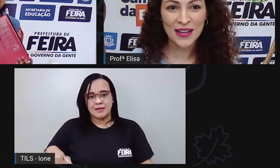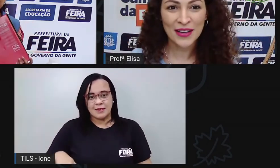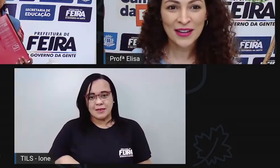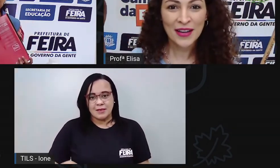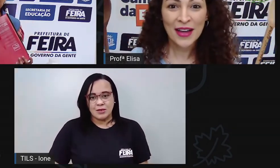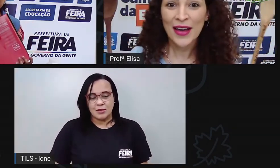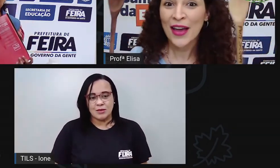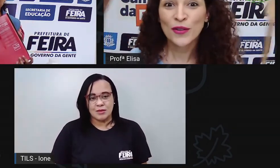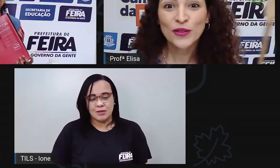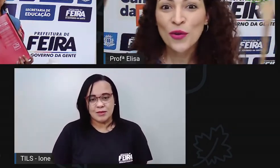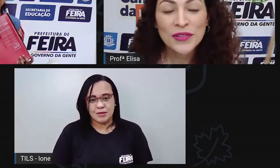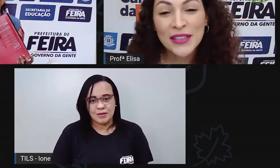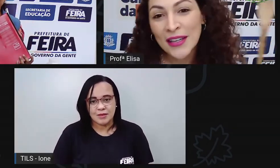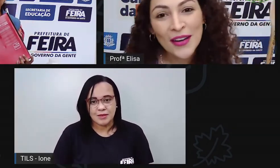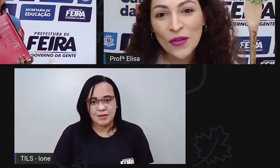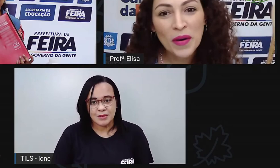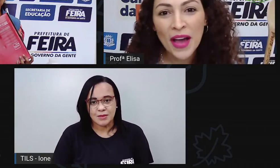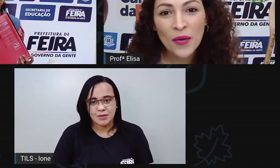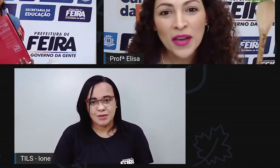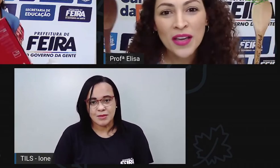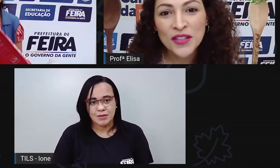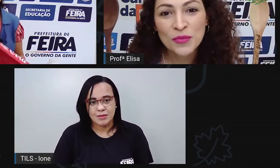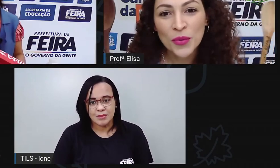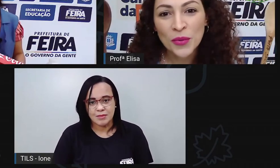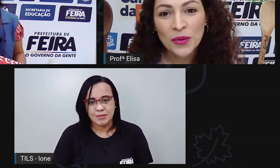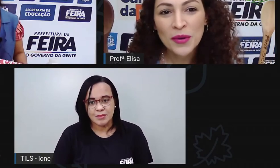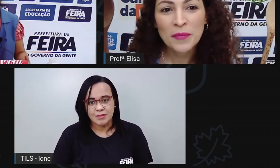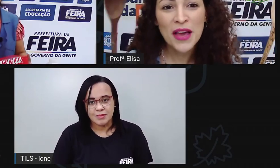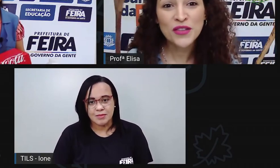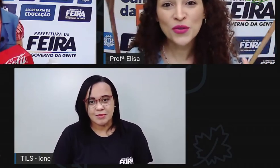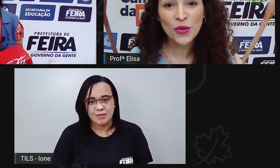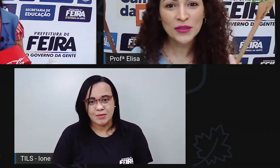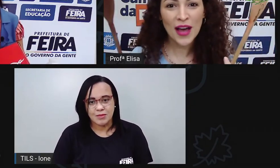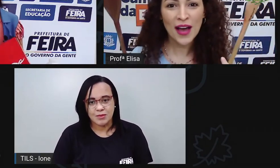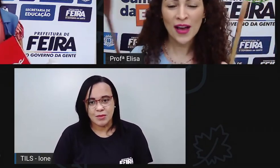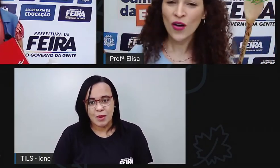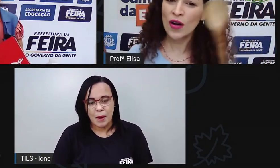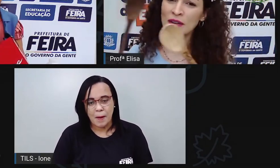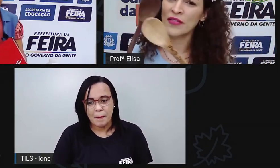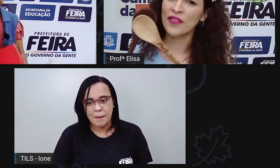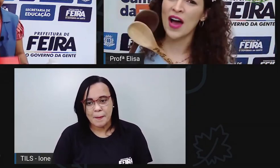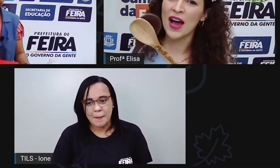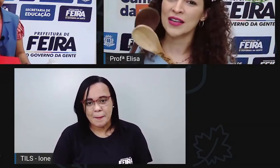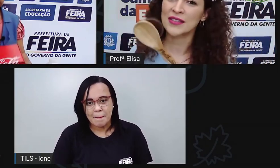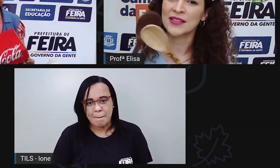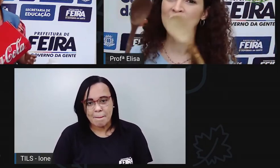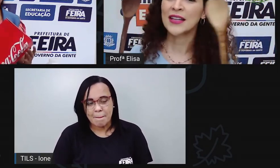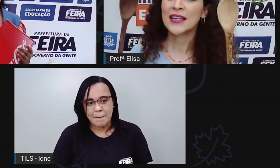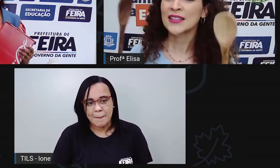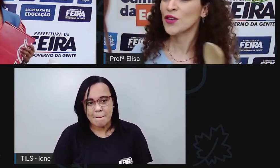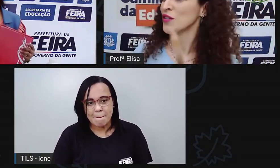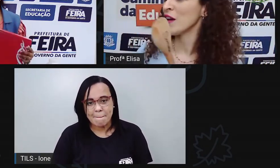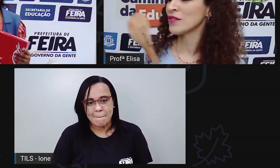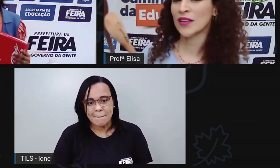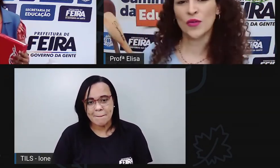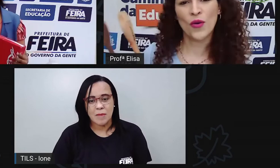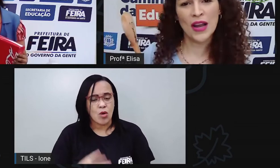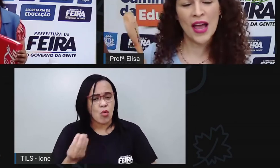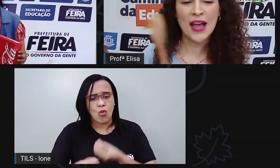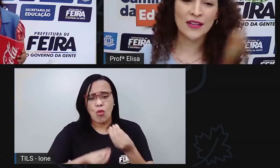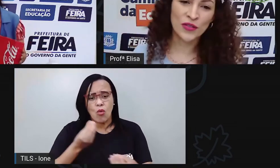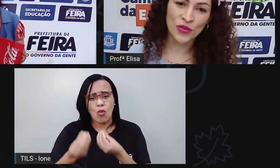Proci. Eu não estou conseguindo acompanhar o ritmo. Me ajuda. Vamos lá. Como faz? Se eu estiver